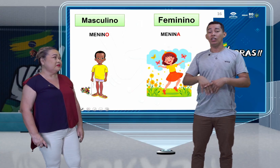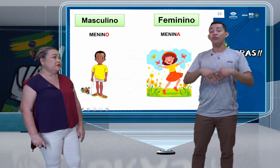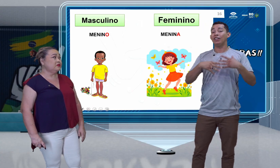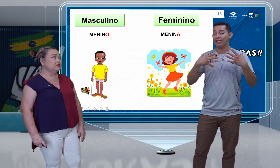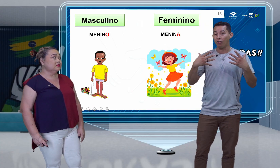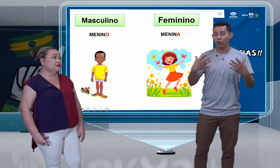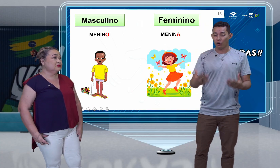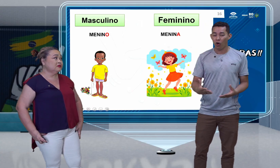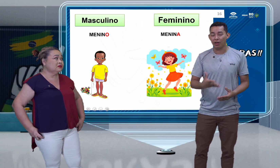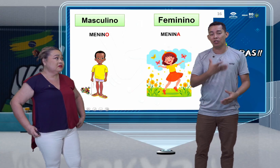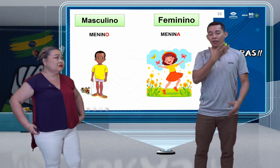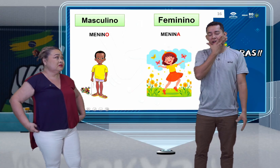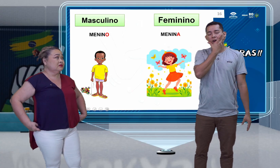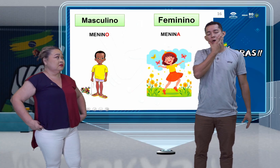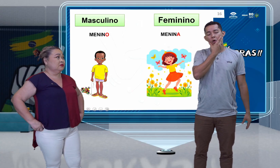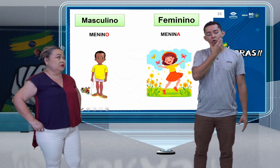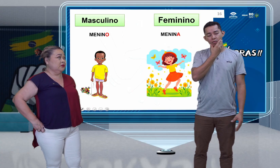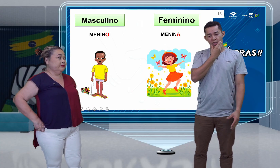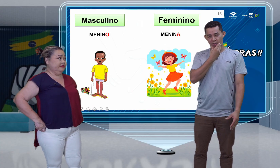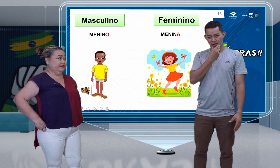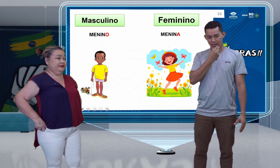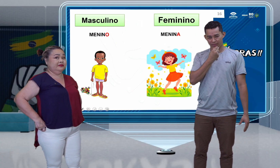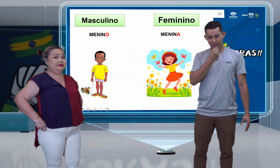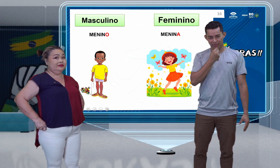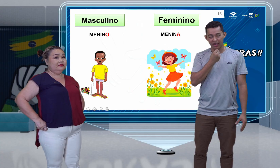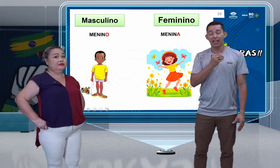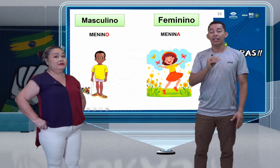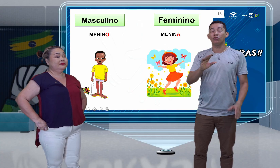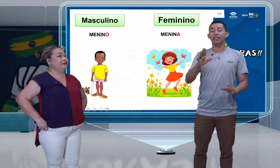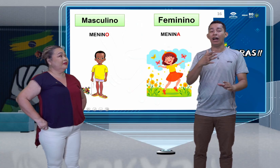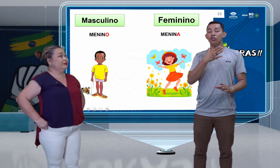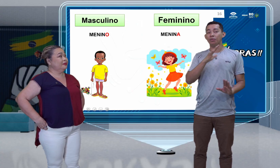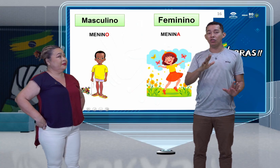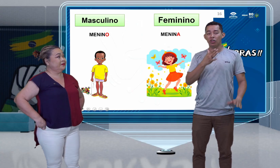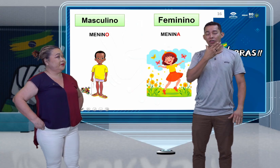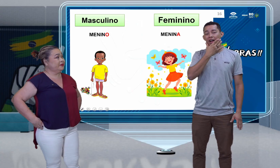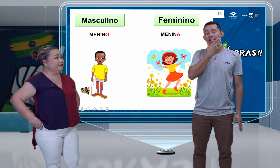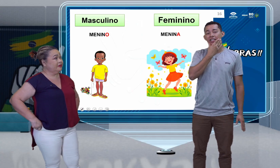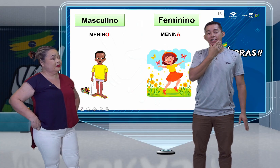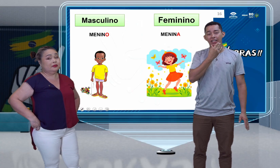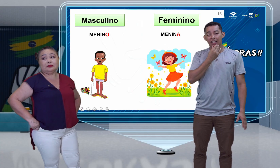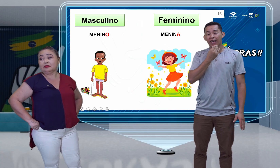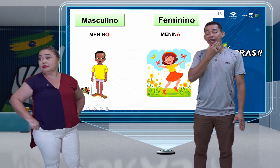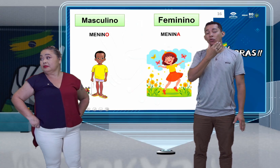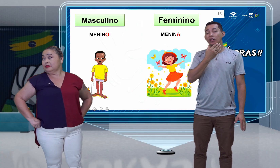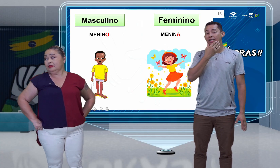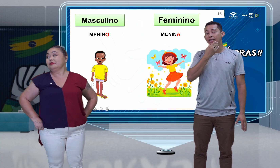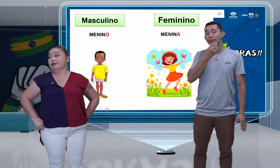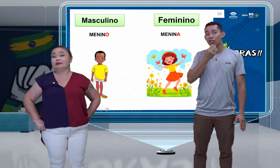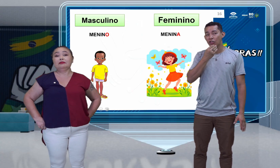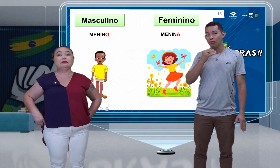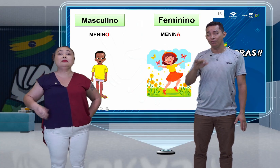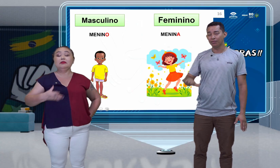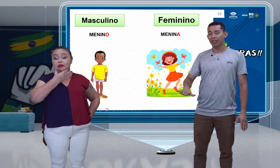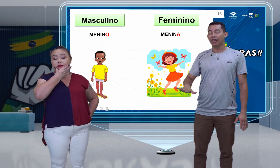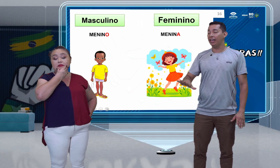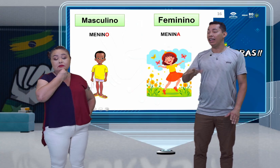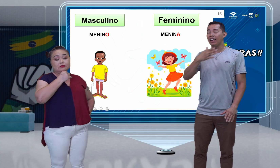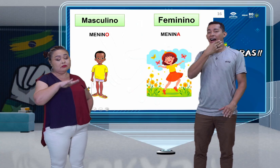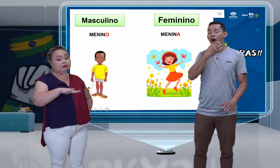gente faz sinal de homem, a gente não faz homem. Então, o sinal de menino, a gente reduz aqui, menino. Menino. E